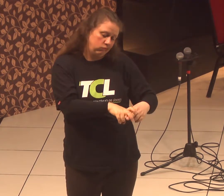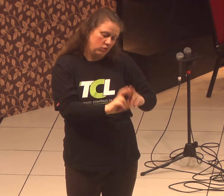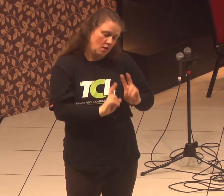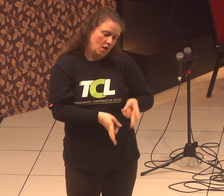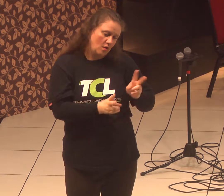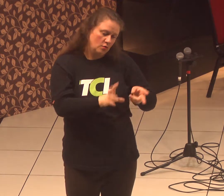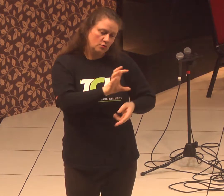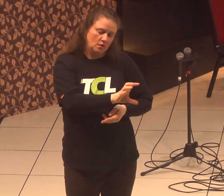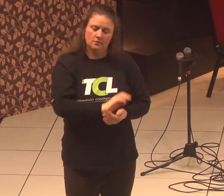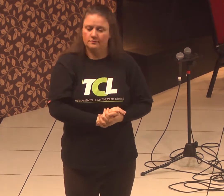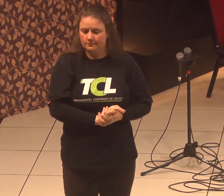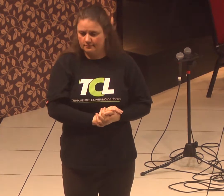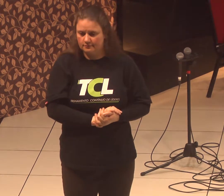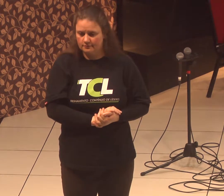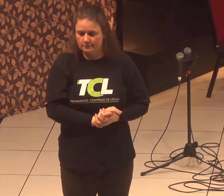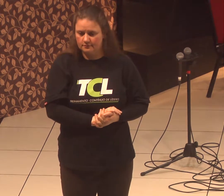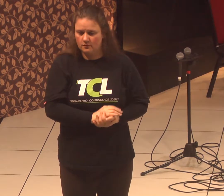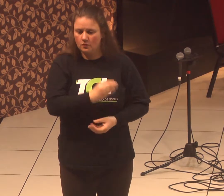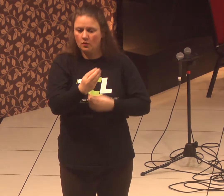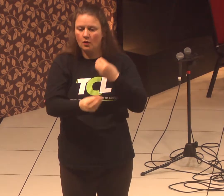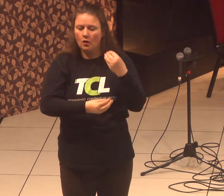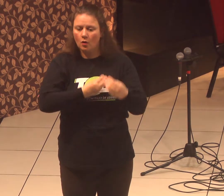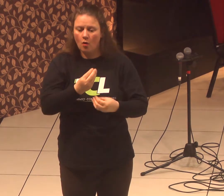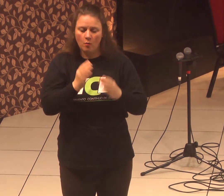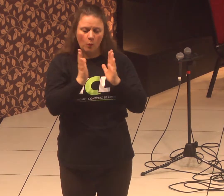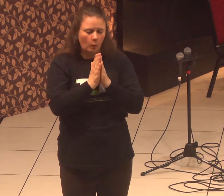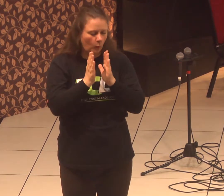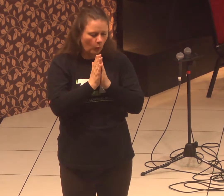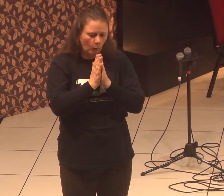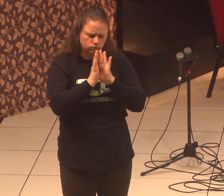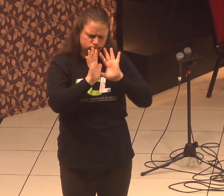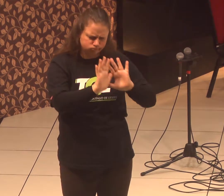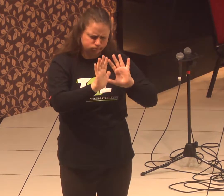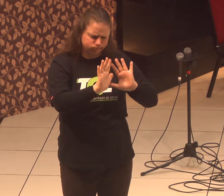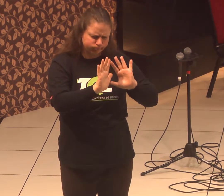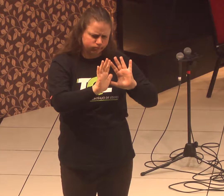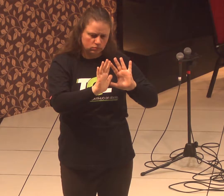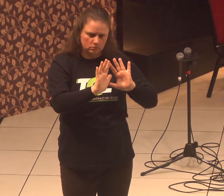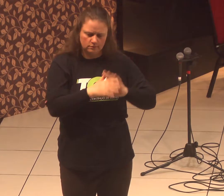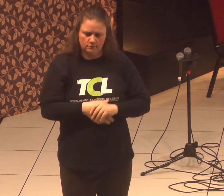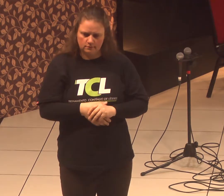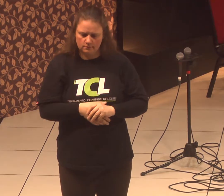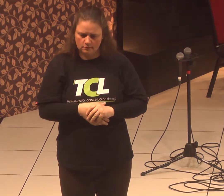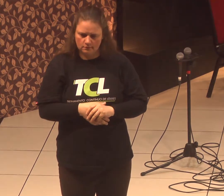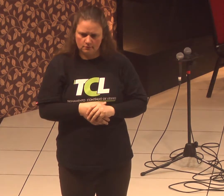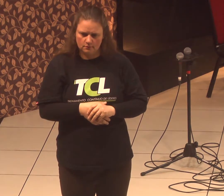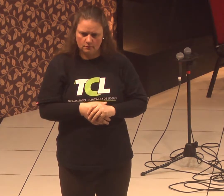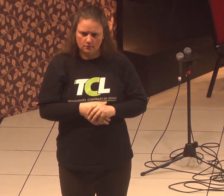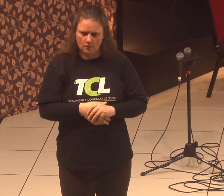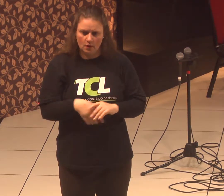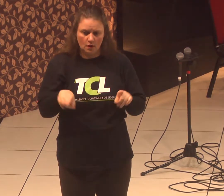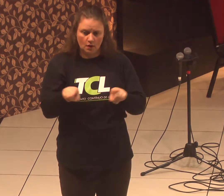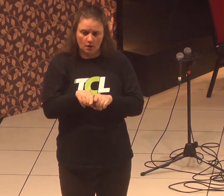Então, como ministrar cura? É dessa maneira. Veja os lugares que você ministra cura e se adeque